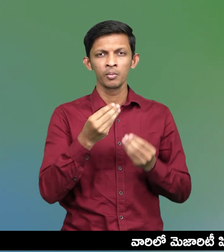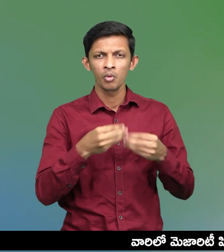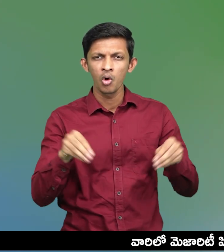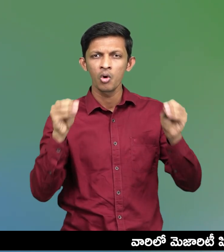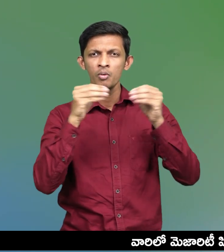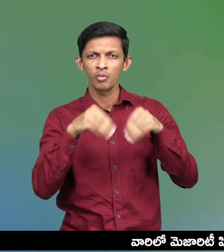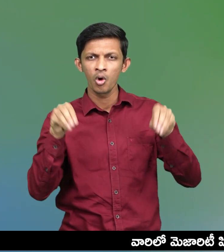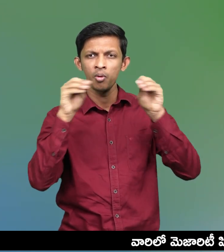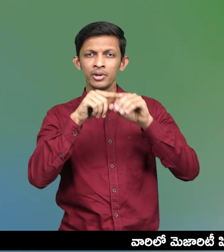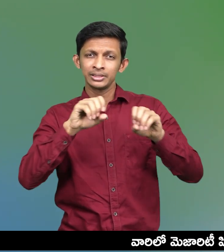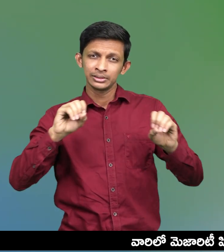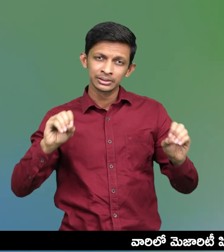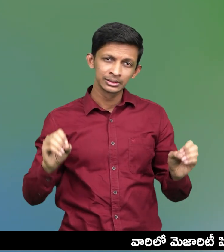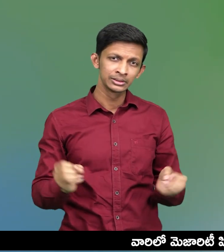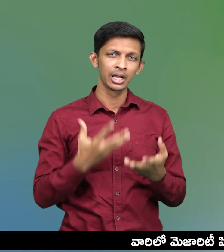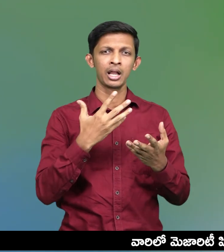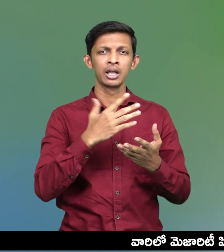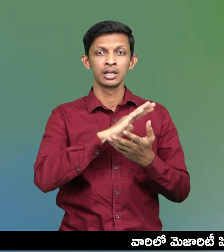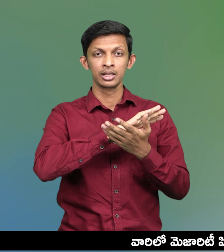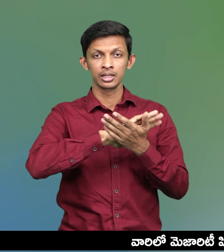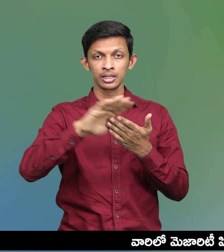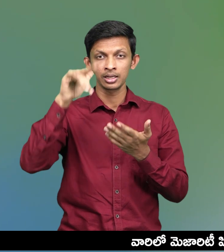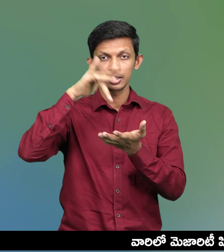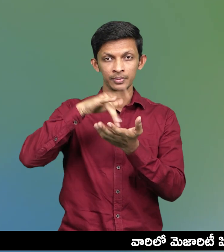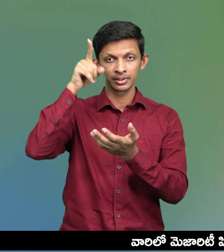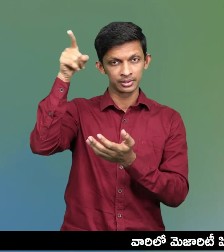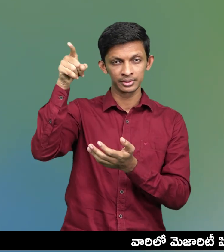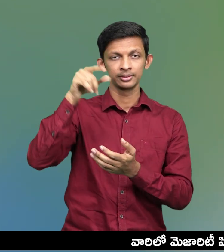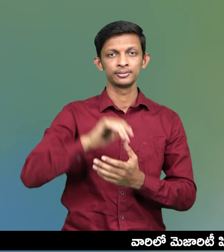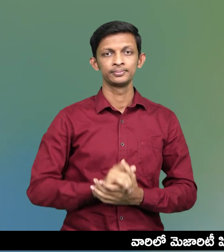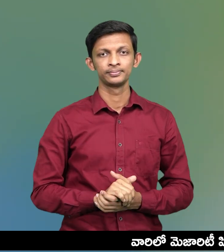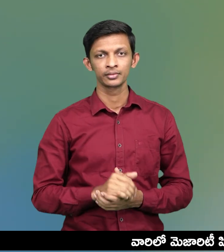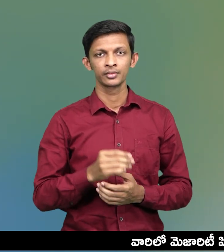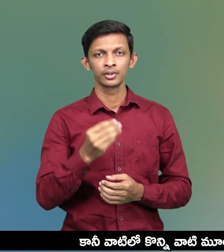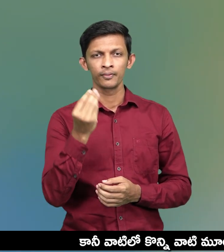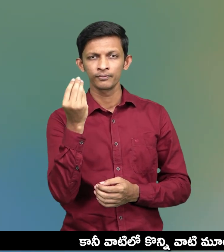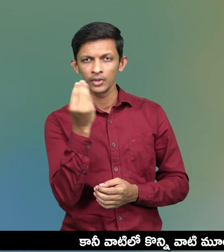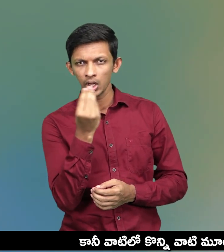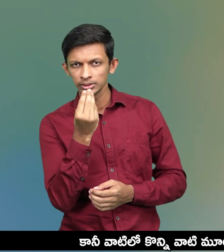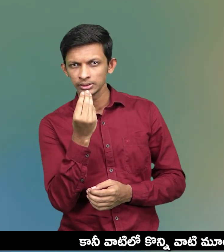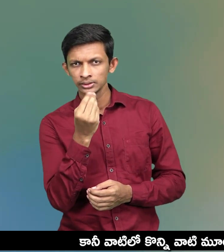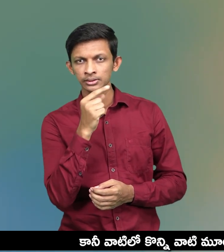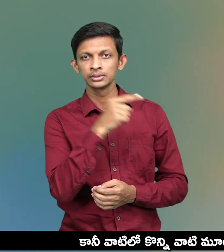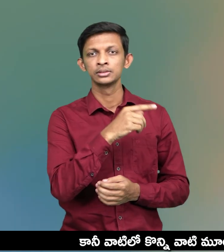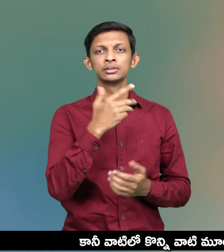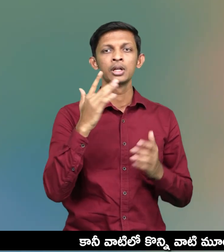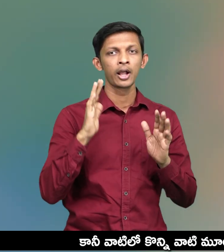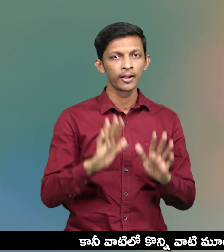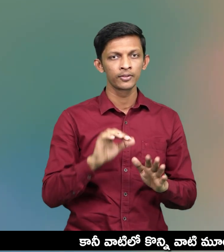వారిలో మెజారిటీ హిమాలయ శ్రేణులలో ఉద్భవించాయి. కానీ వాటిలో కొన్ని వాటి మూలాలను కలిగి